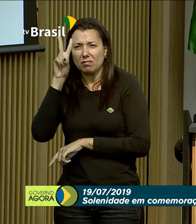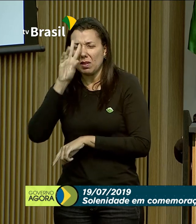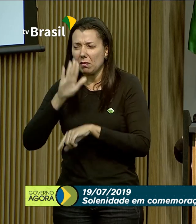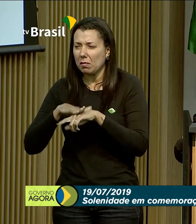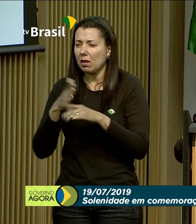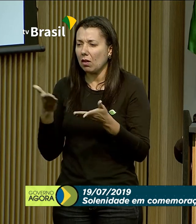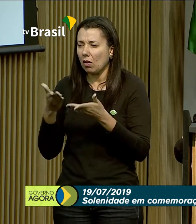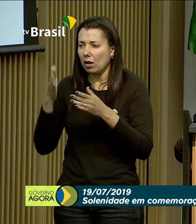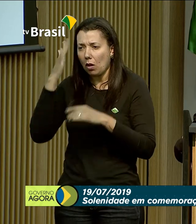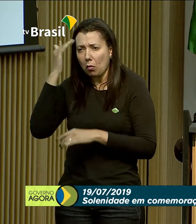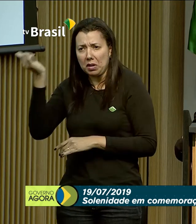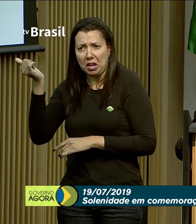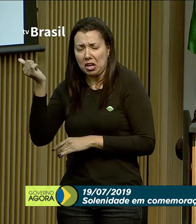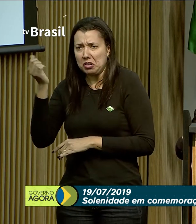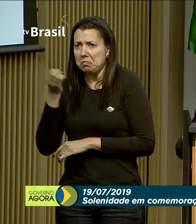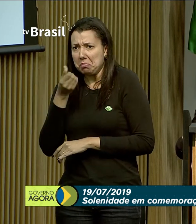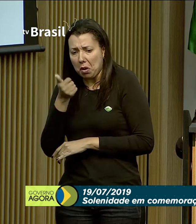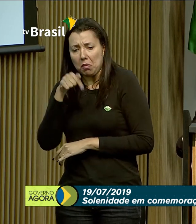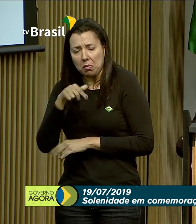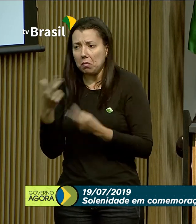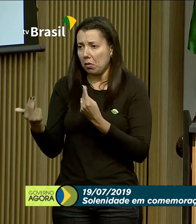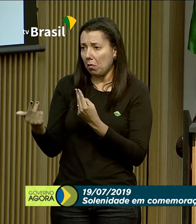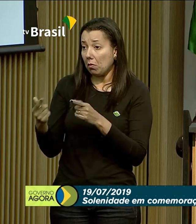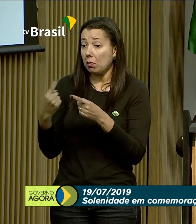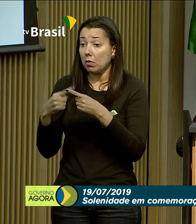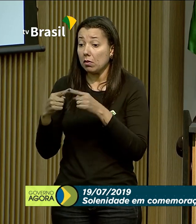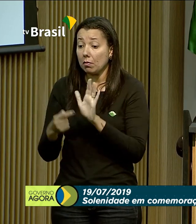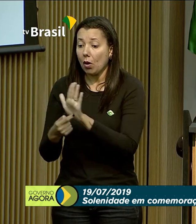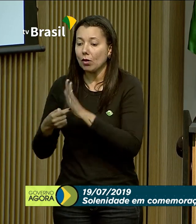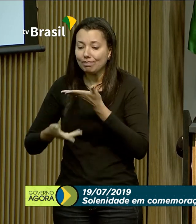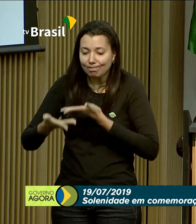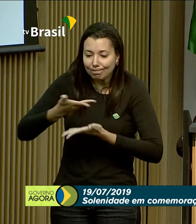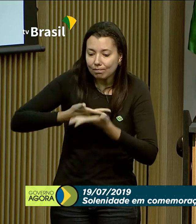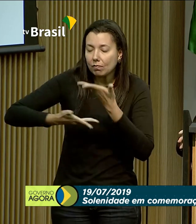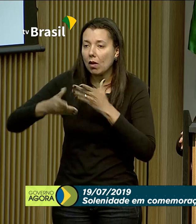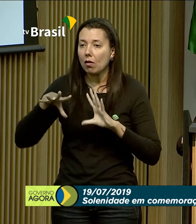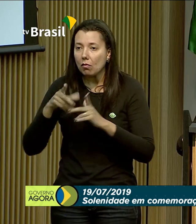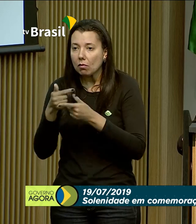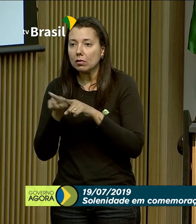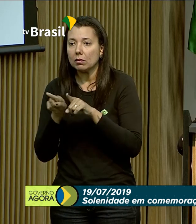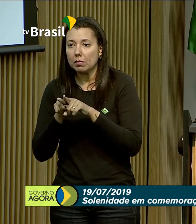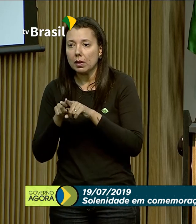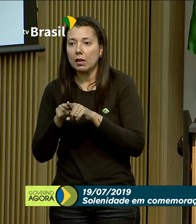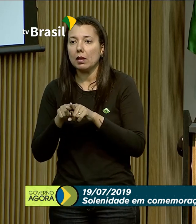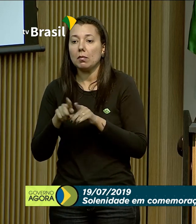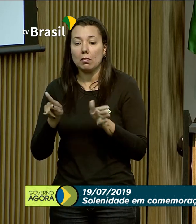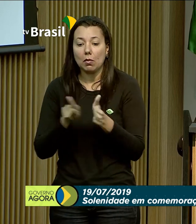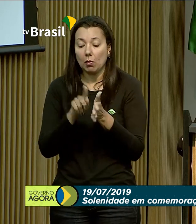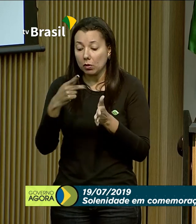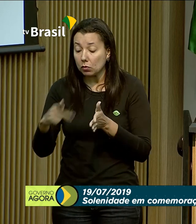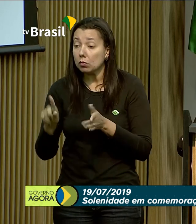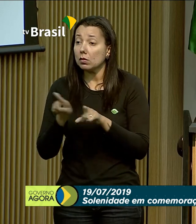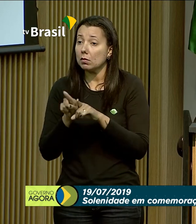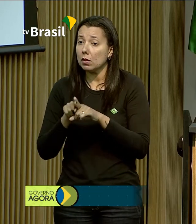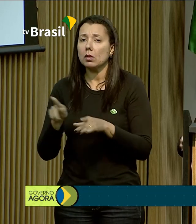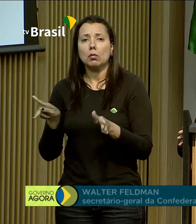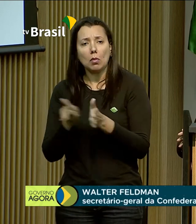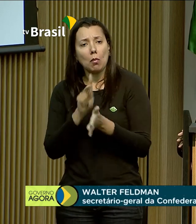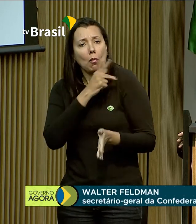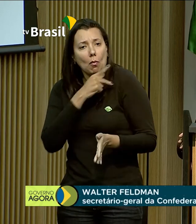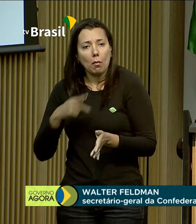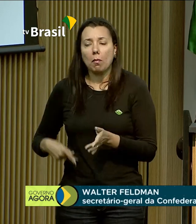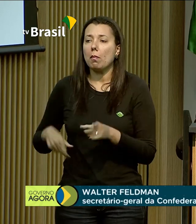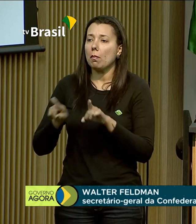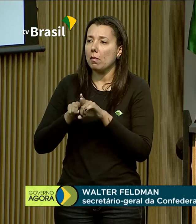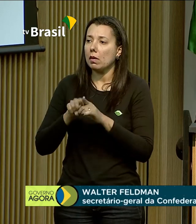ato, uma homenagem como essa, o que mostra o envolvimento de Vossa Excelência, em particular, e do próprio governo nas